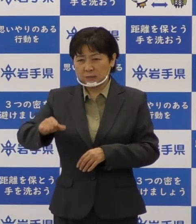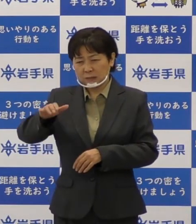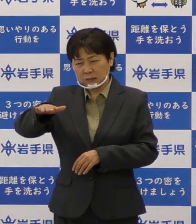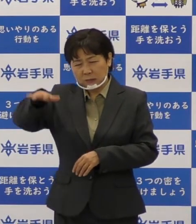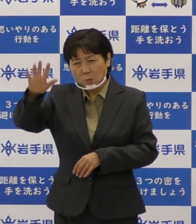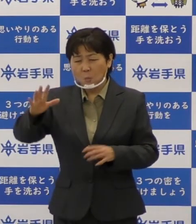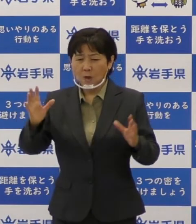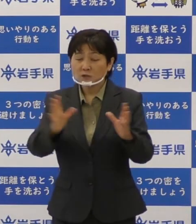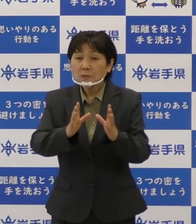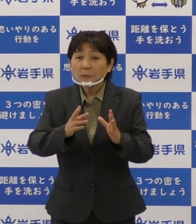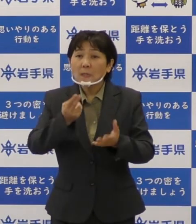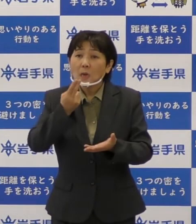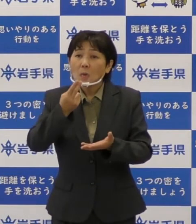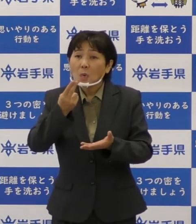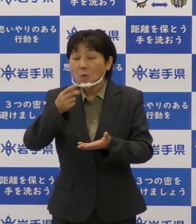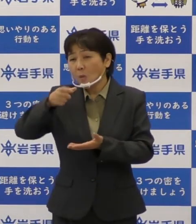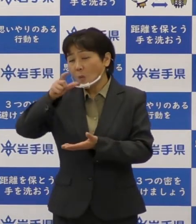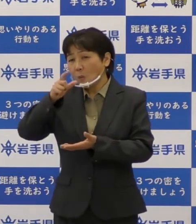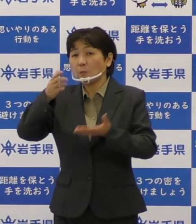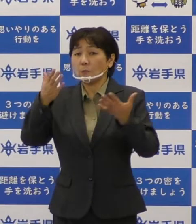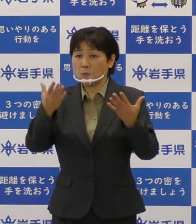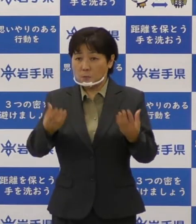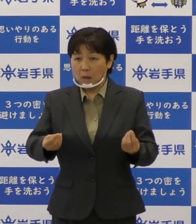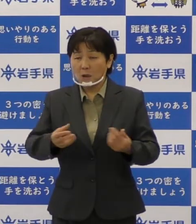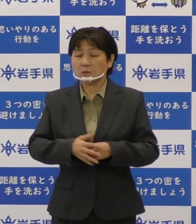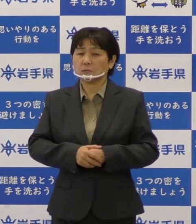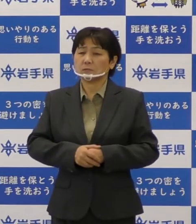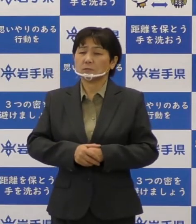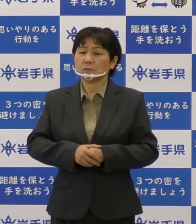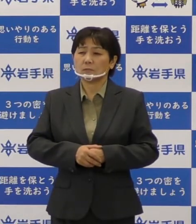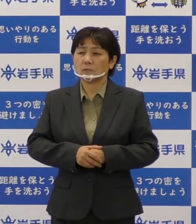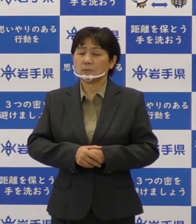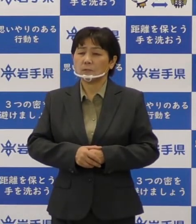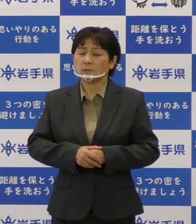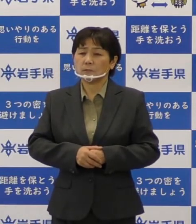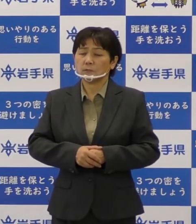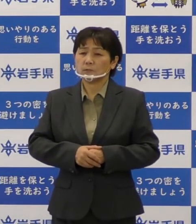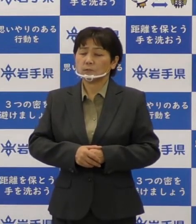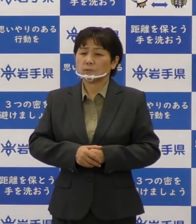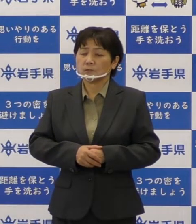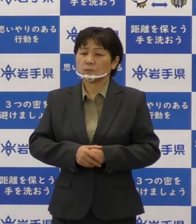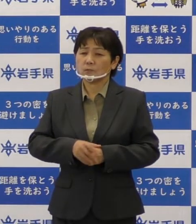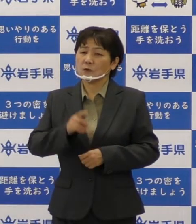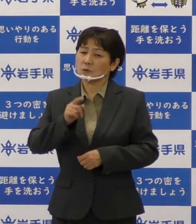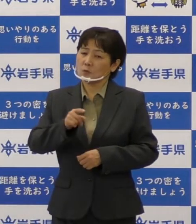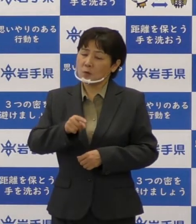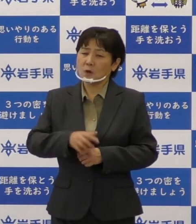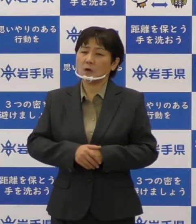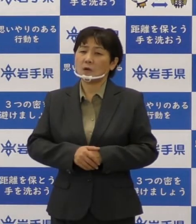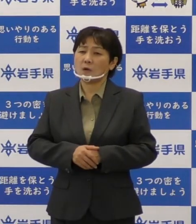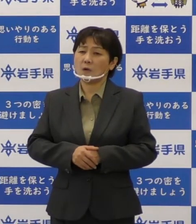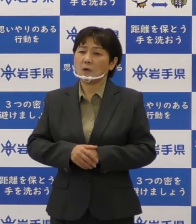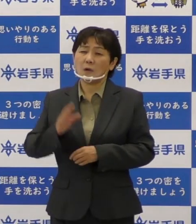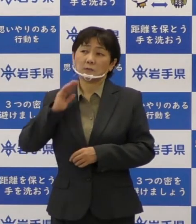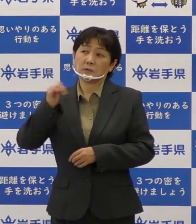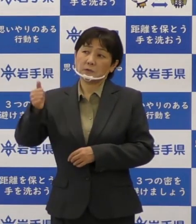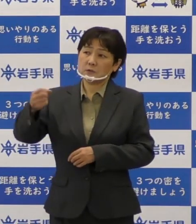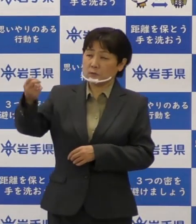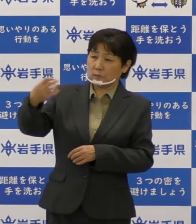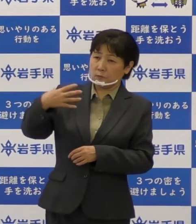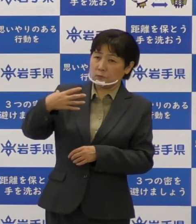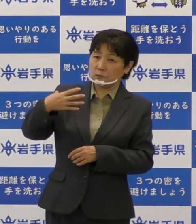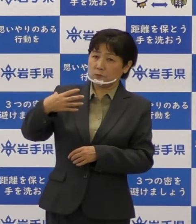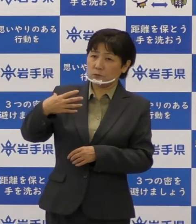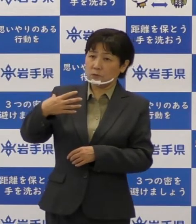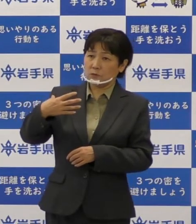庁の5つの場面を回避するようにということで、おっしゃるとおり、大人数、長時間での